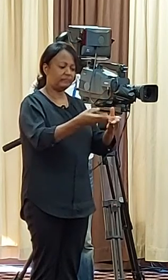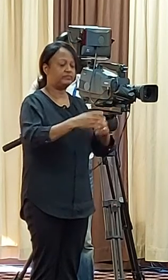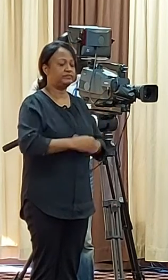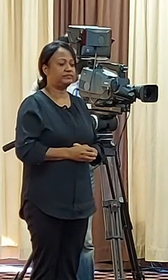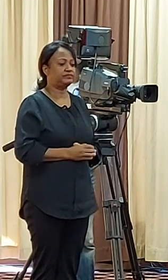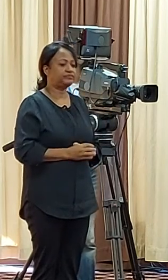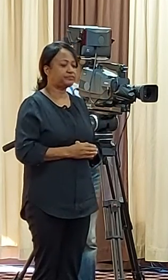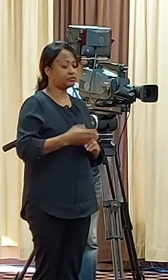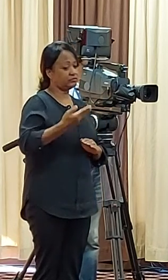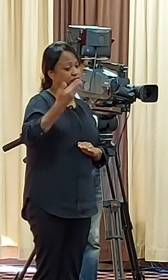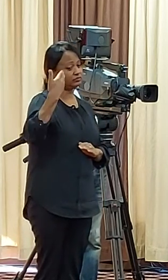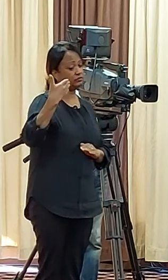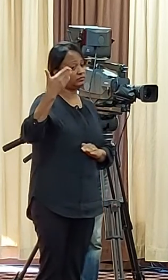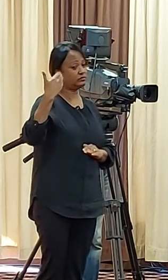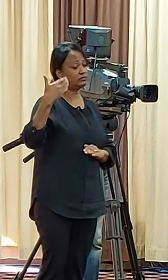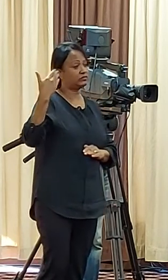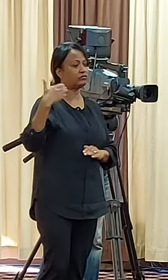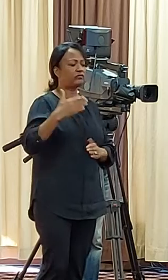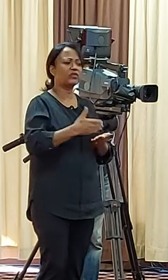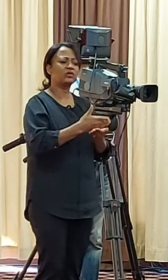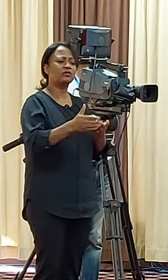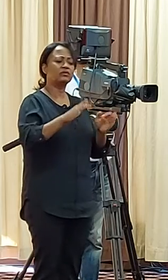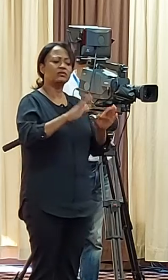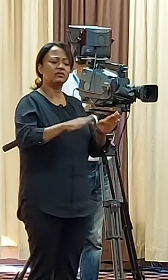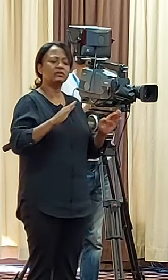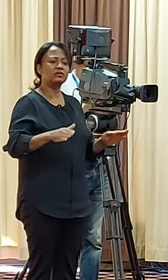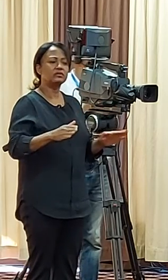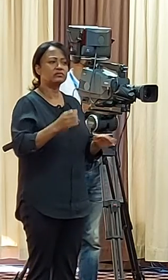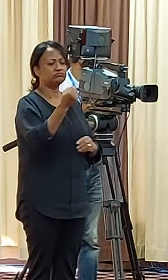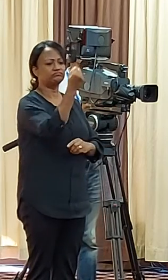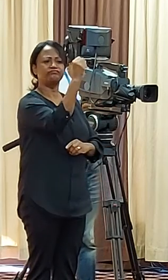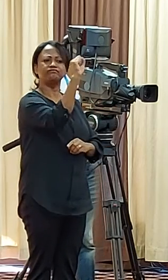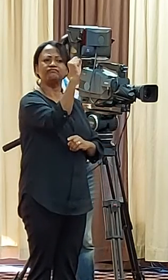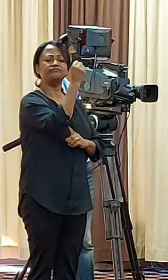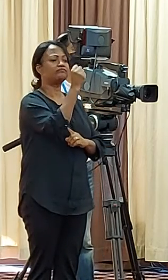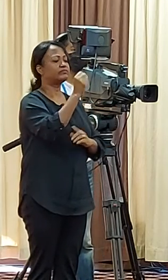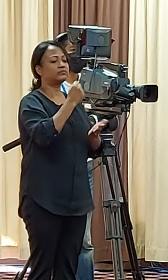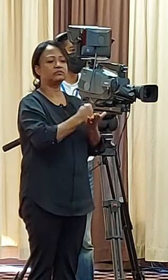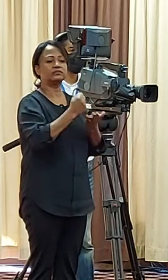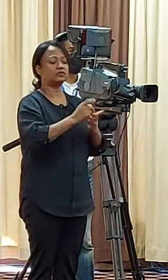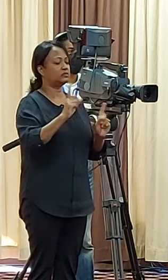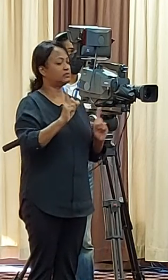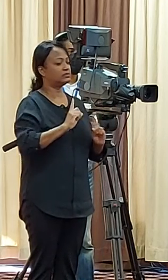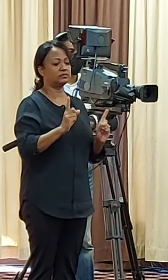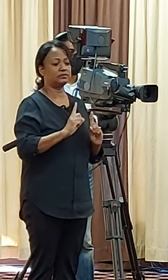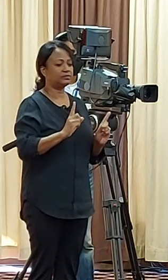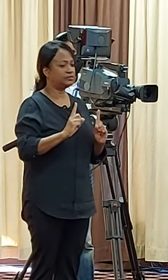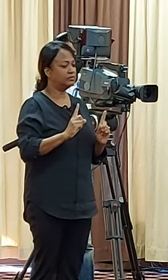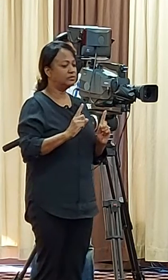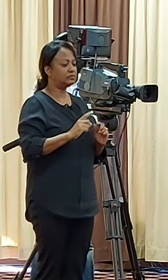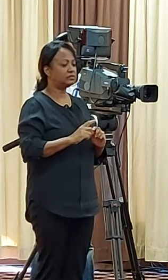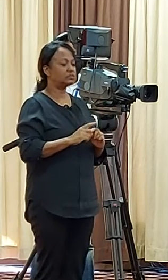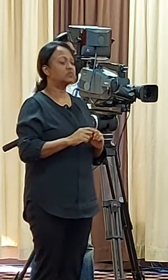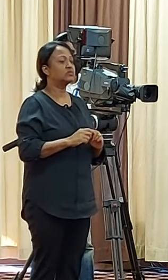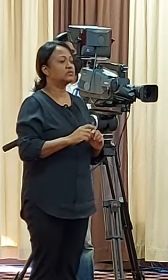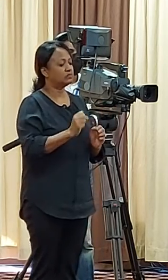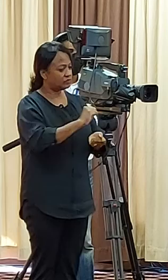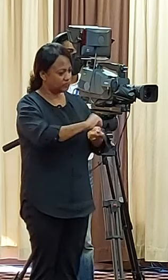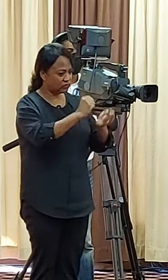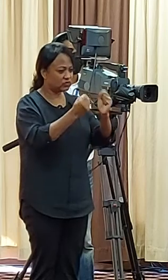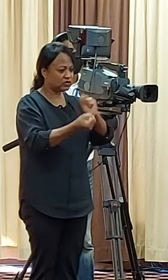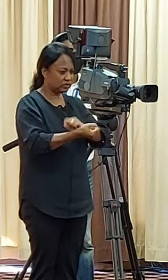aussi qu'avant, pas tous les enfants autistes qui peuvent gagner une pension invalide. Ça aussi, nous nous corrigeons à